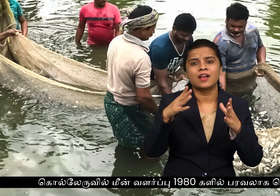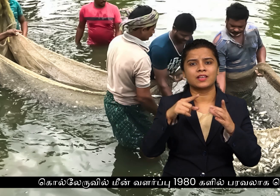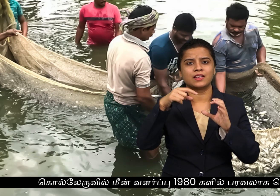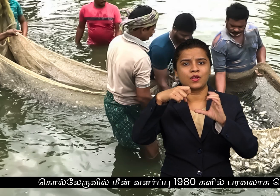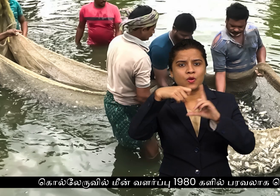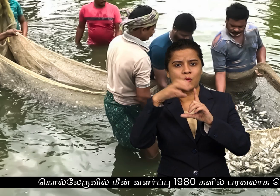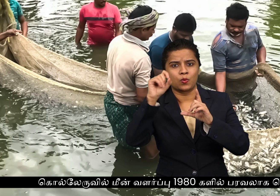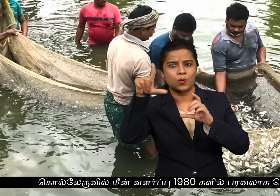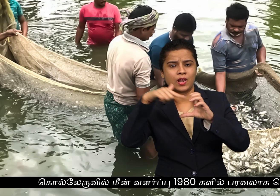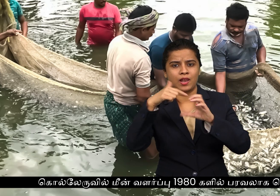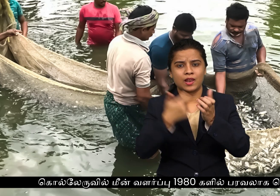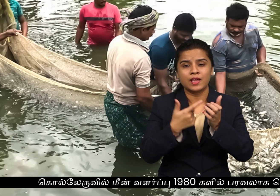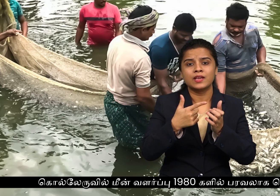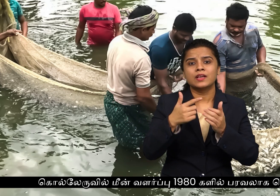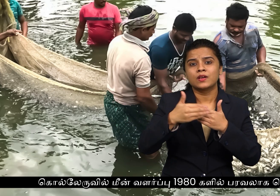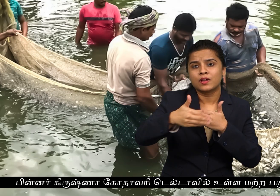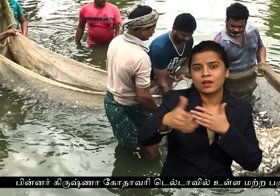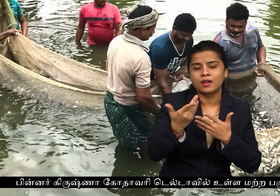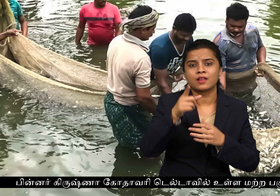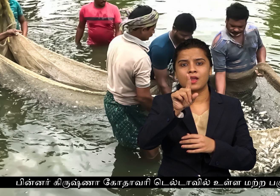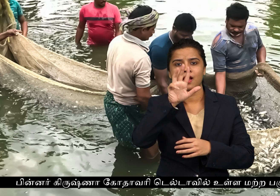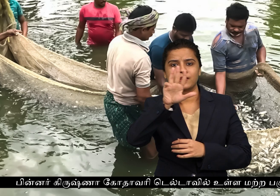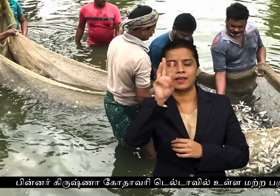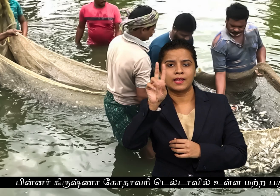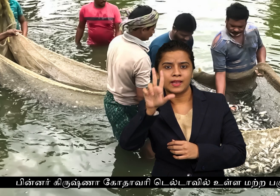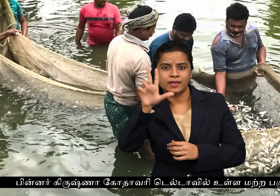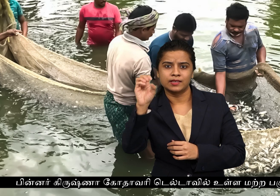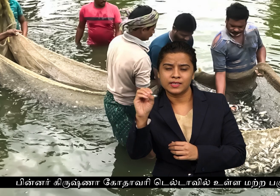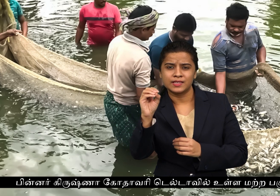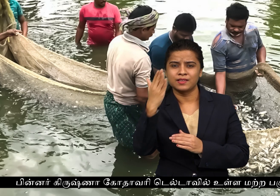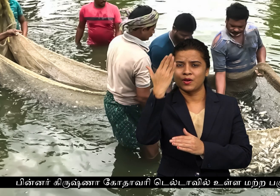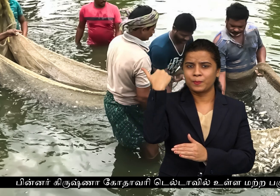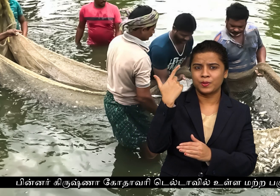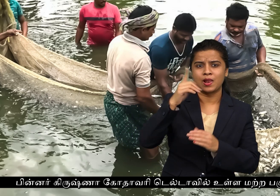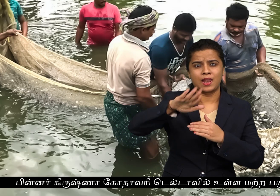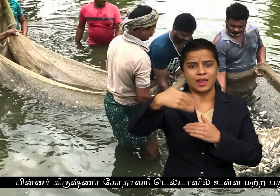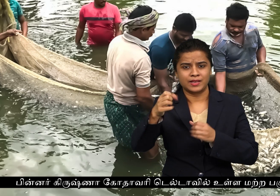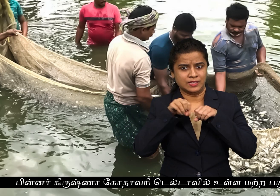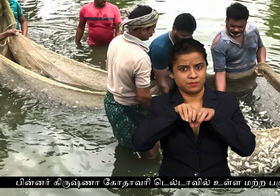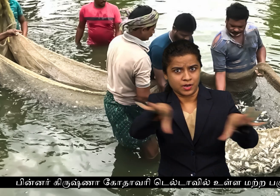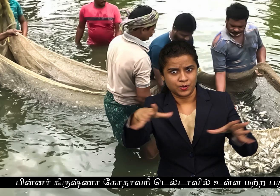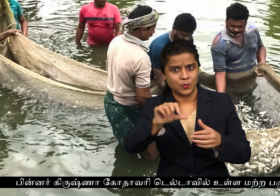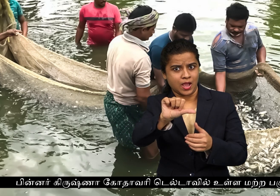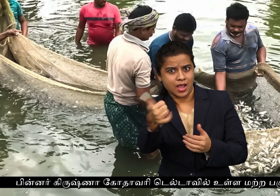1980களில் பரவலாக தொடங்கப்பட்டது. பின்னர் கிருஷ்ணா கோதாவரி டெல்டாவில் உள்ள மற்ற